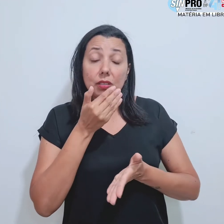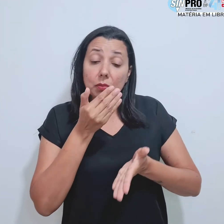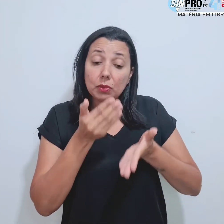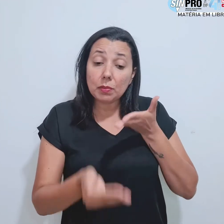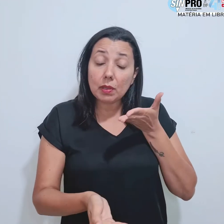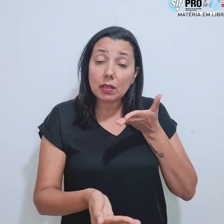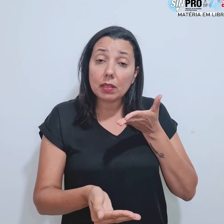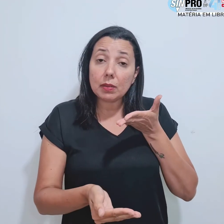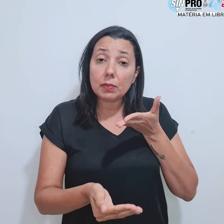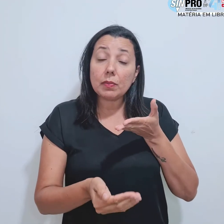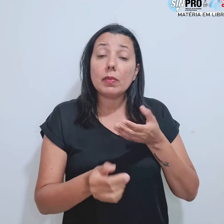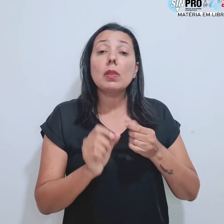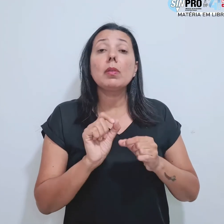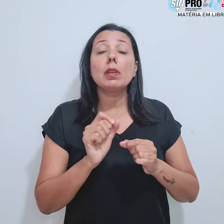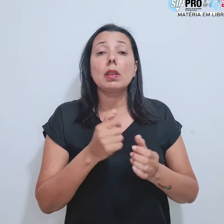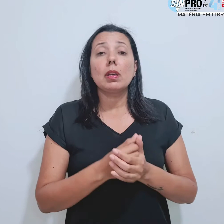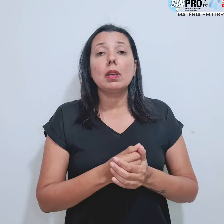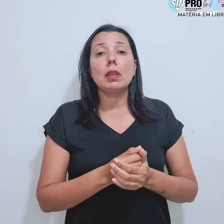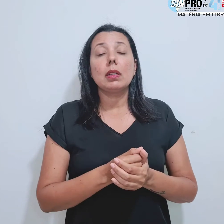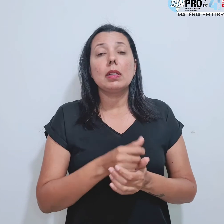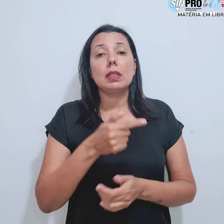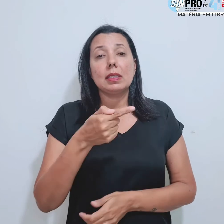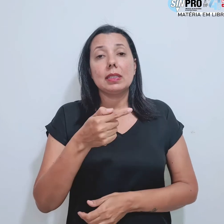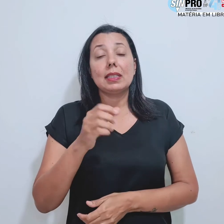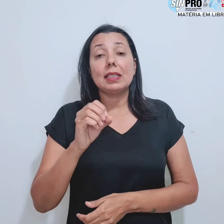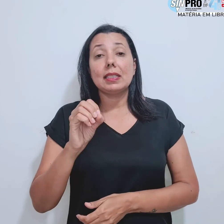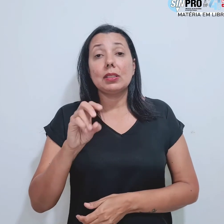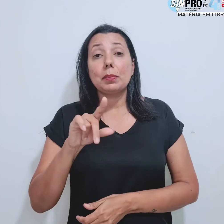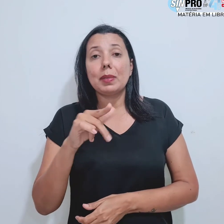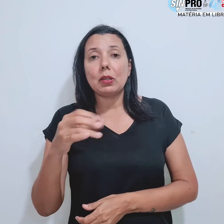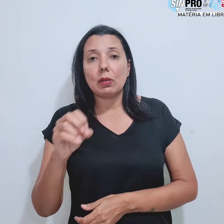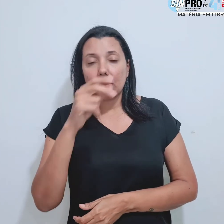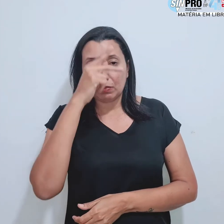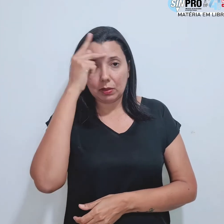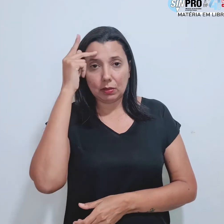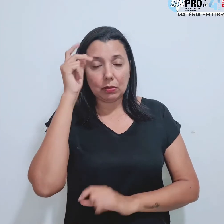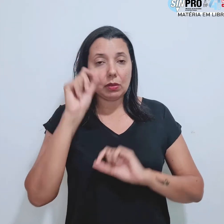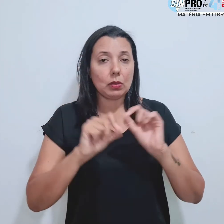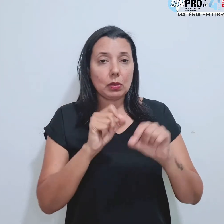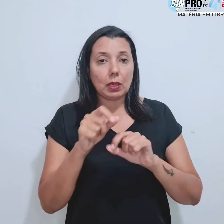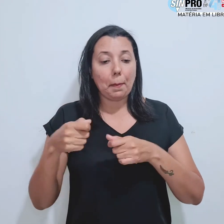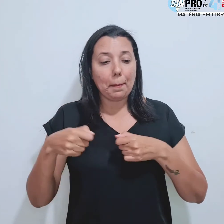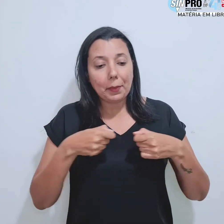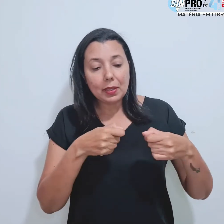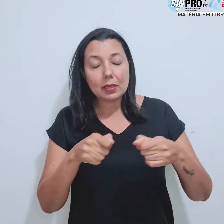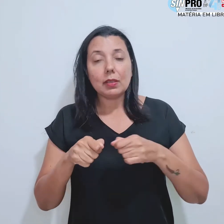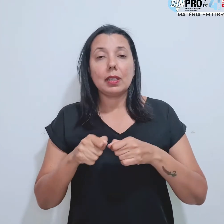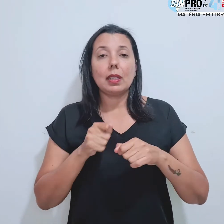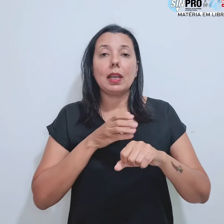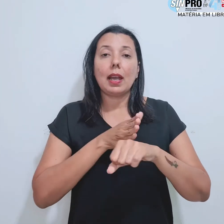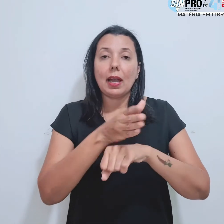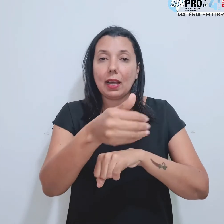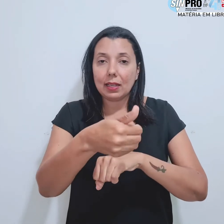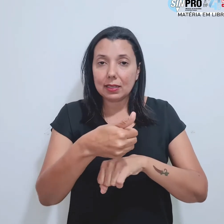de perda, pelo menos 700 milhões de pessoas precisarão de acesso